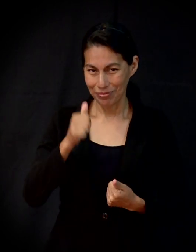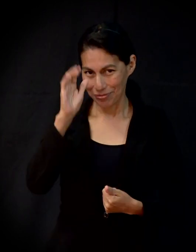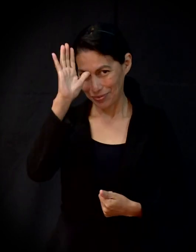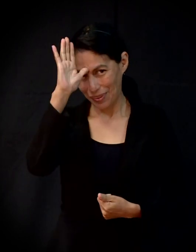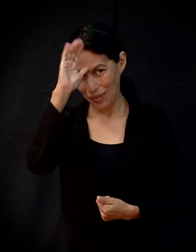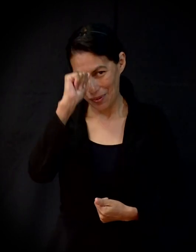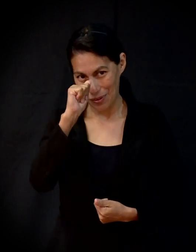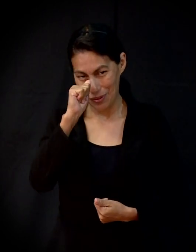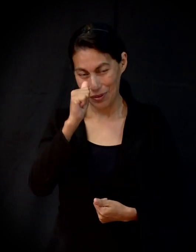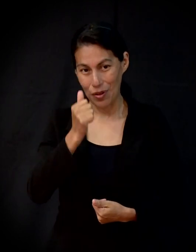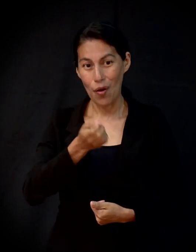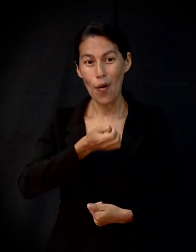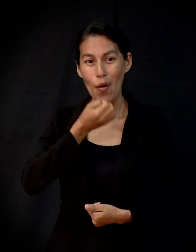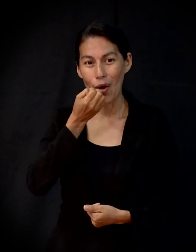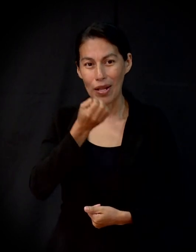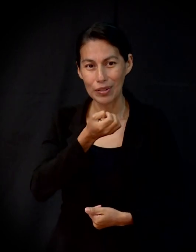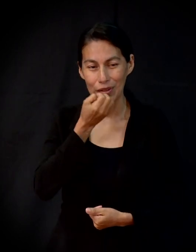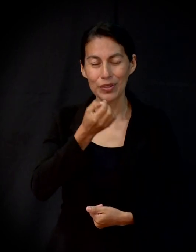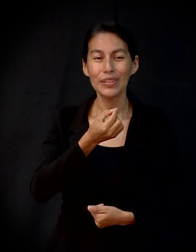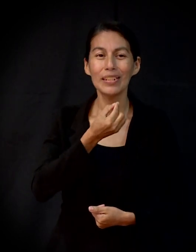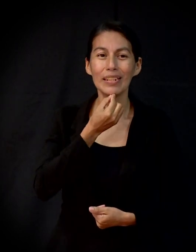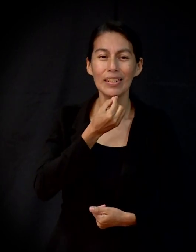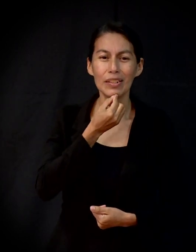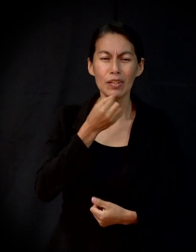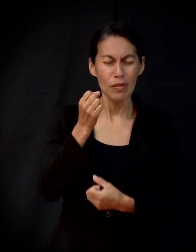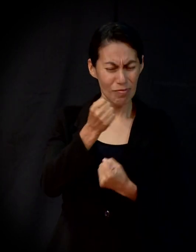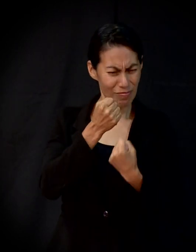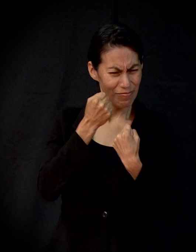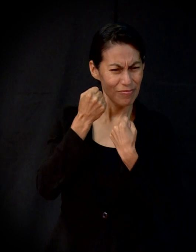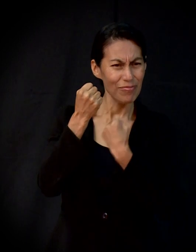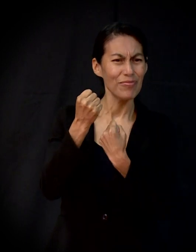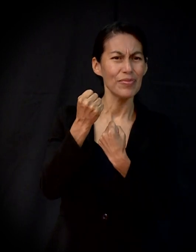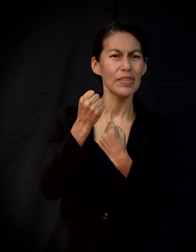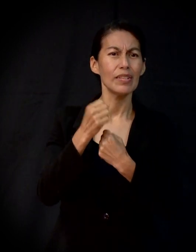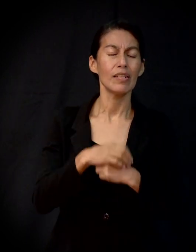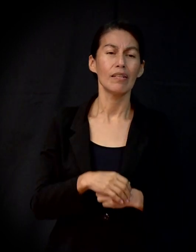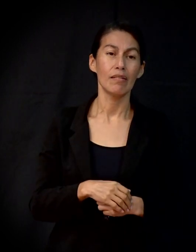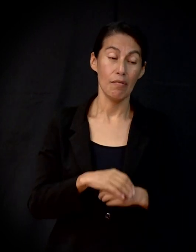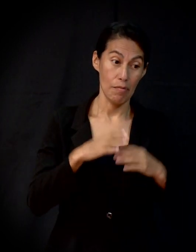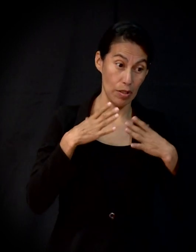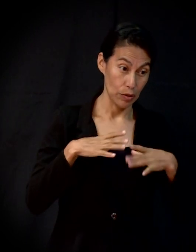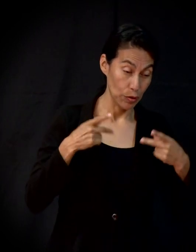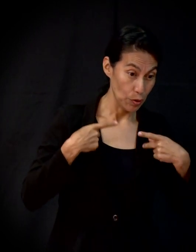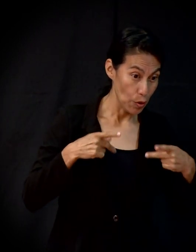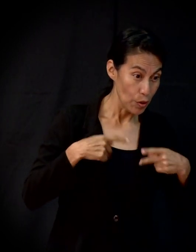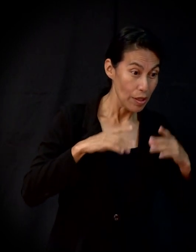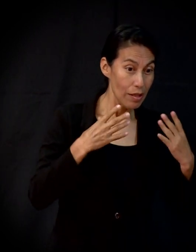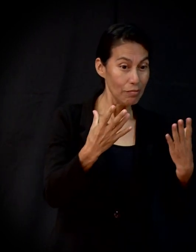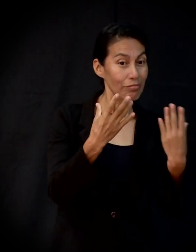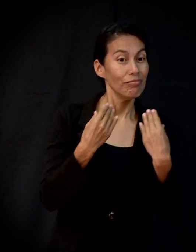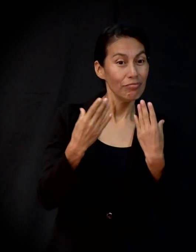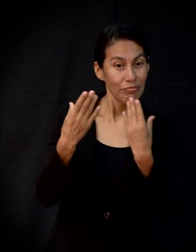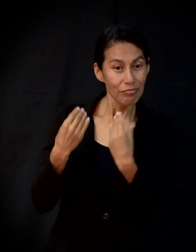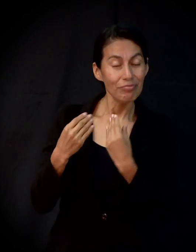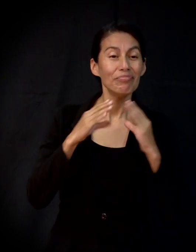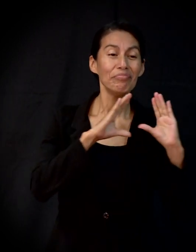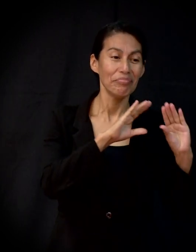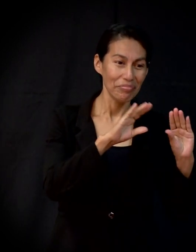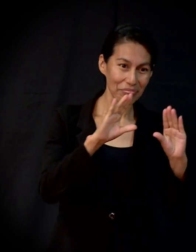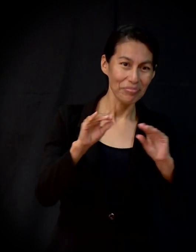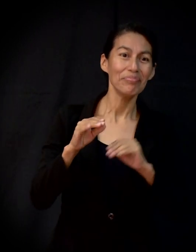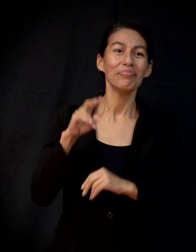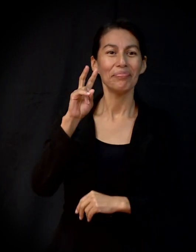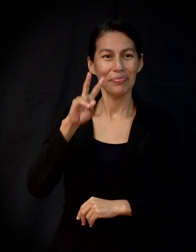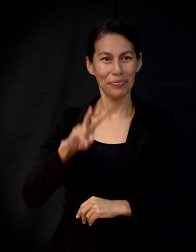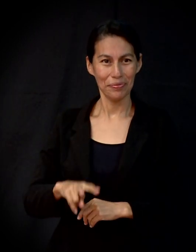ustedes estarán de acuerdo conmigo que una oración de niño tiene mucho poder y tiene mucho para enseñarnos